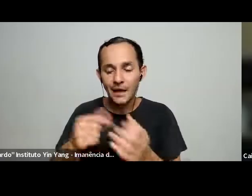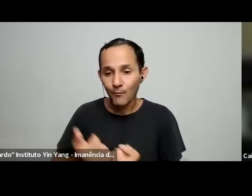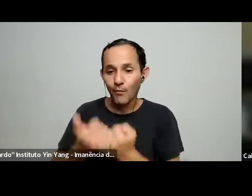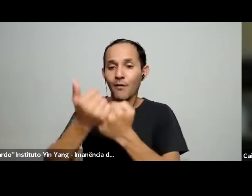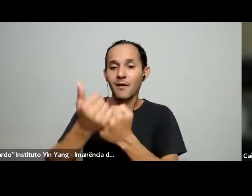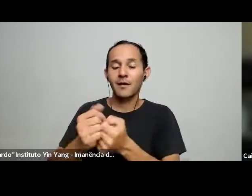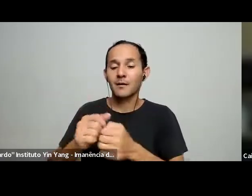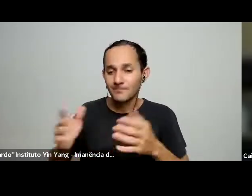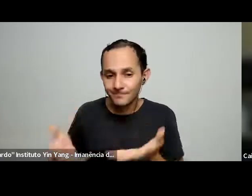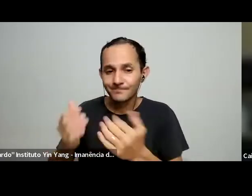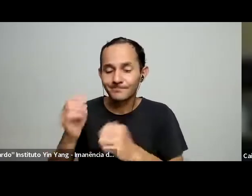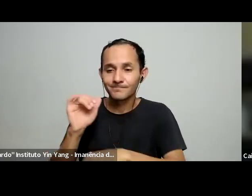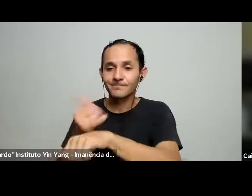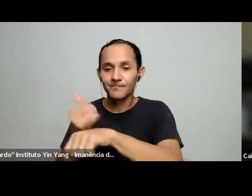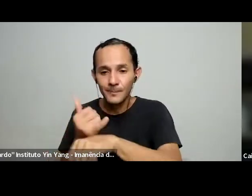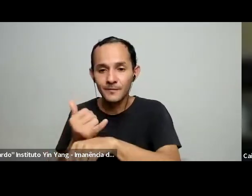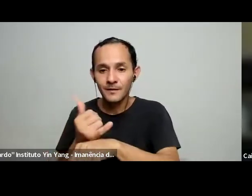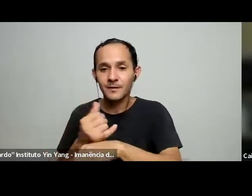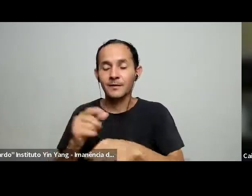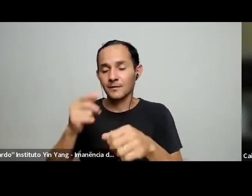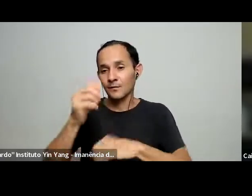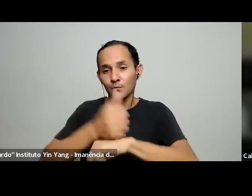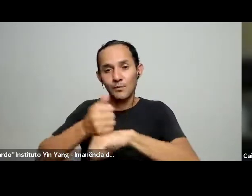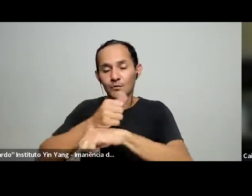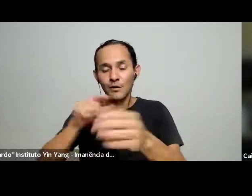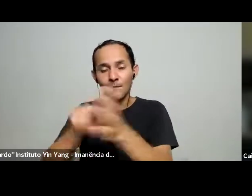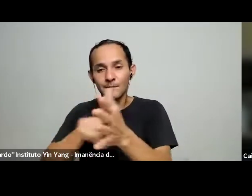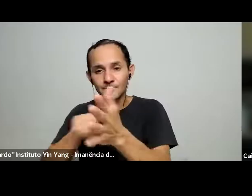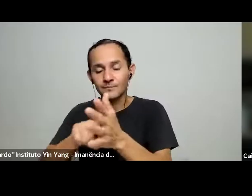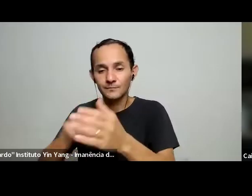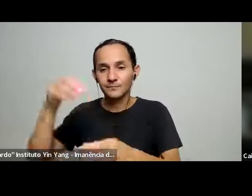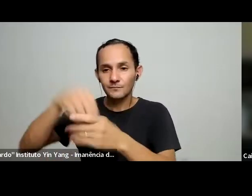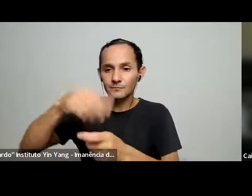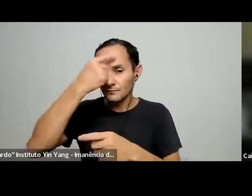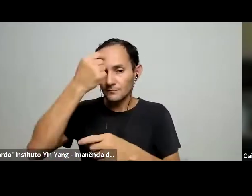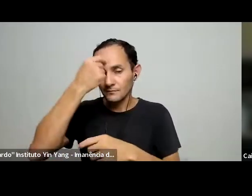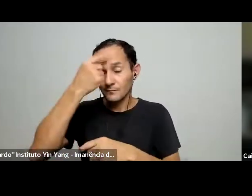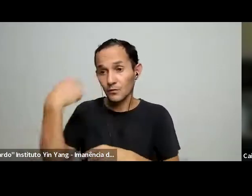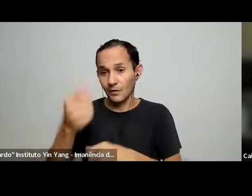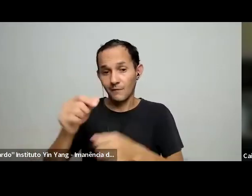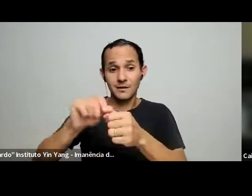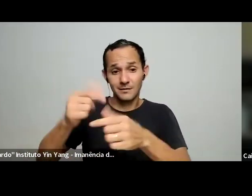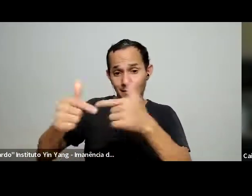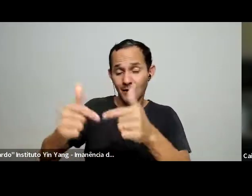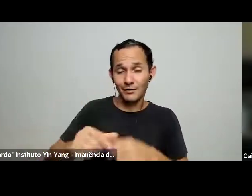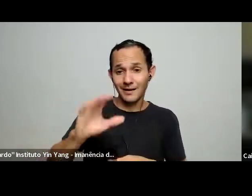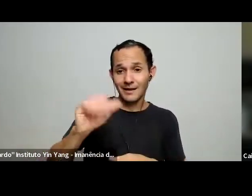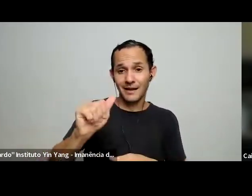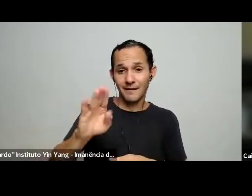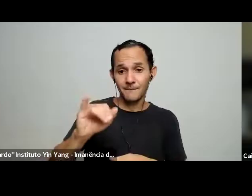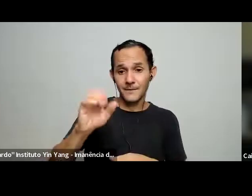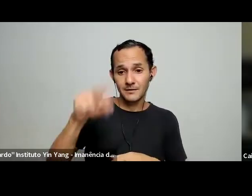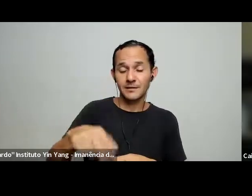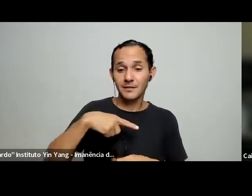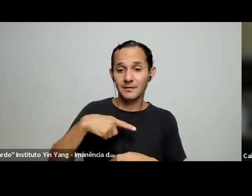a articulação desses pesquisadores com as universidades, né? A gente faz muito isso. Hoje o CAPCIM tem parceria com mais de